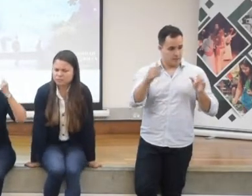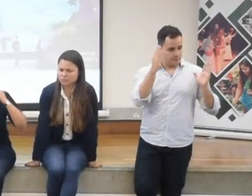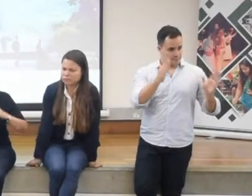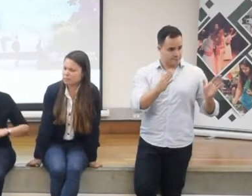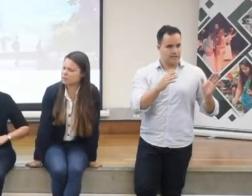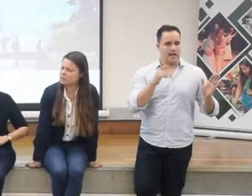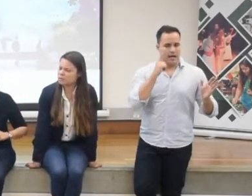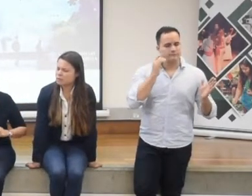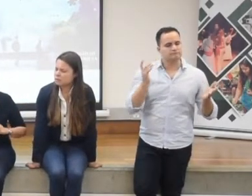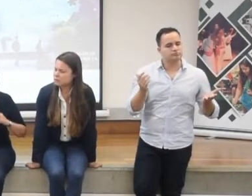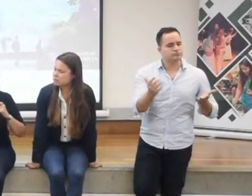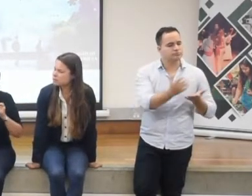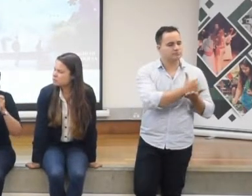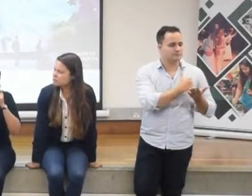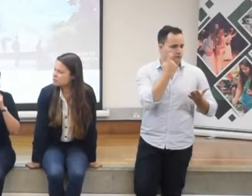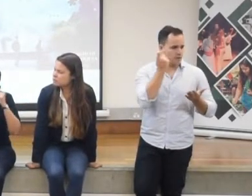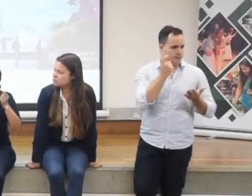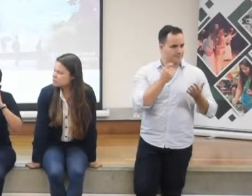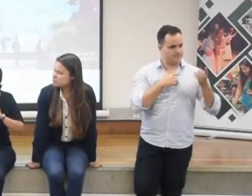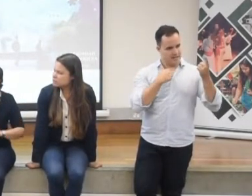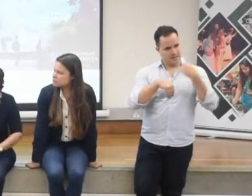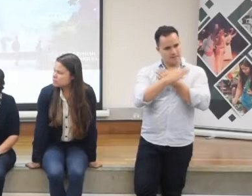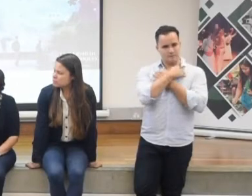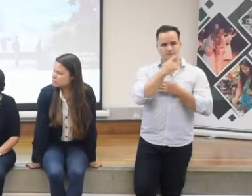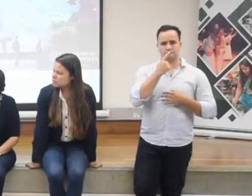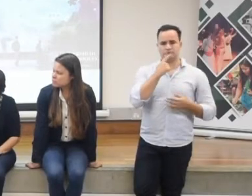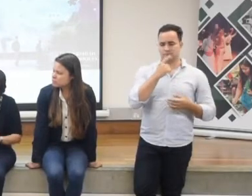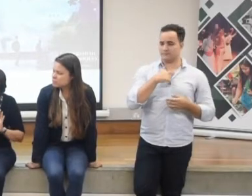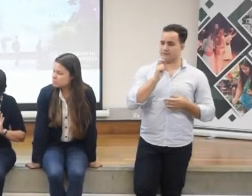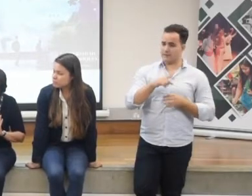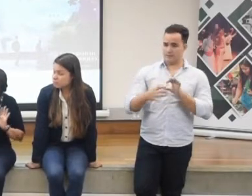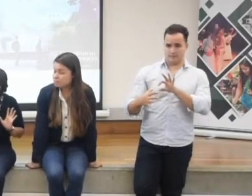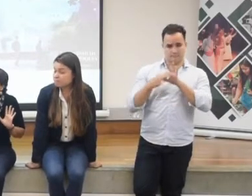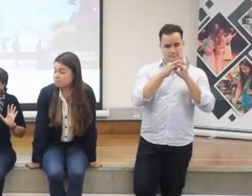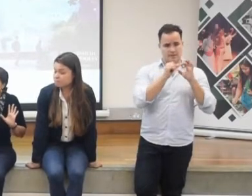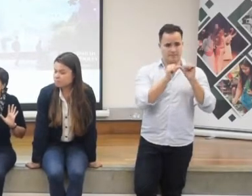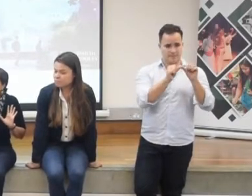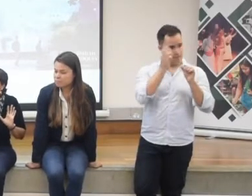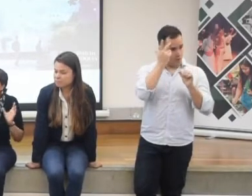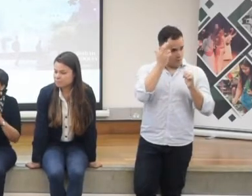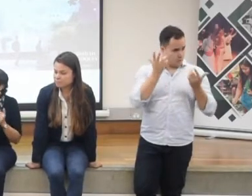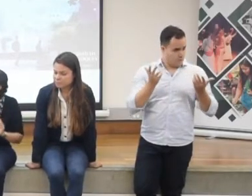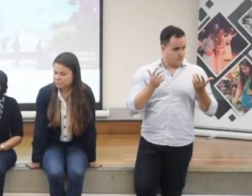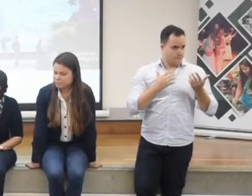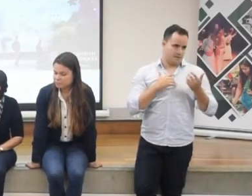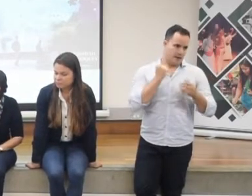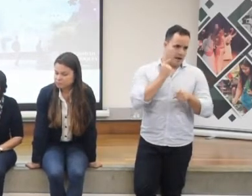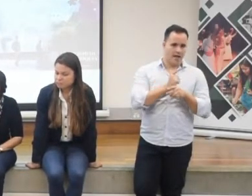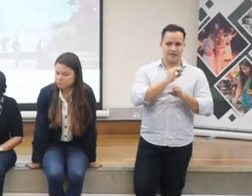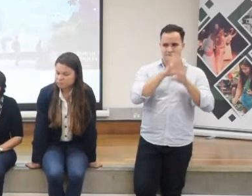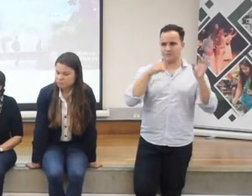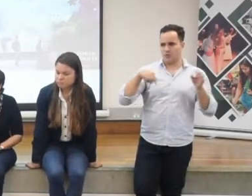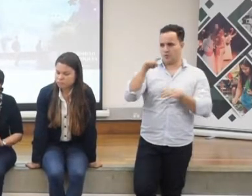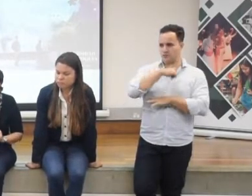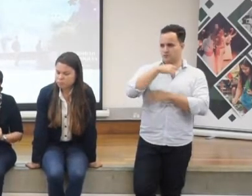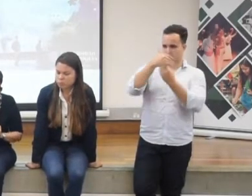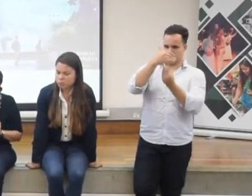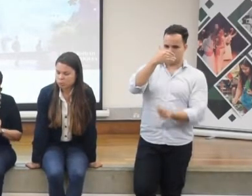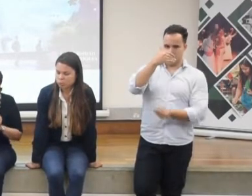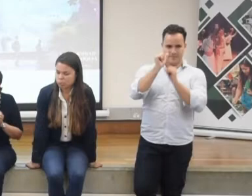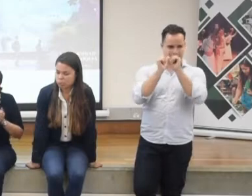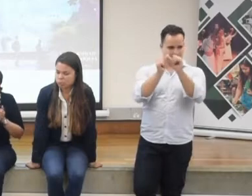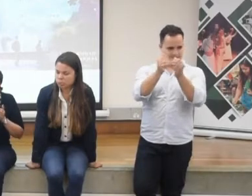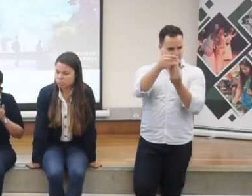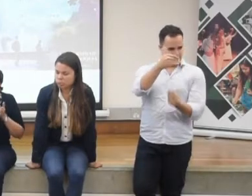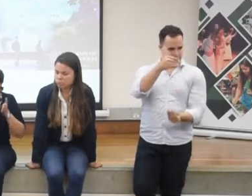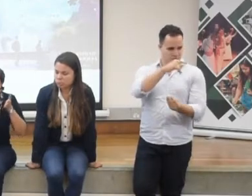pregunta, la profe Alba decía, bueno, tiene que ser articulado a permanencia, porque es el que nos convoca, ¿sí? Entonces